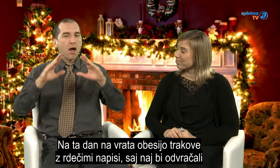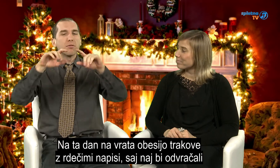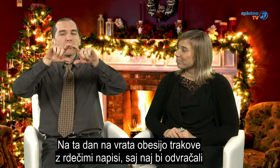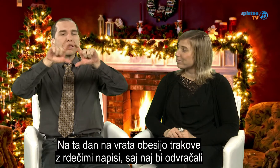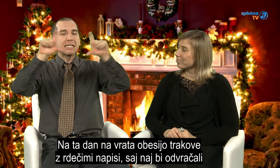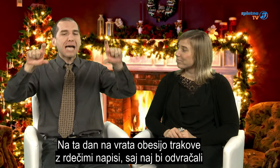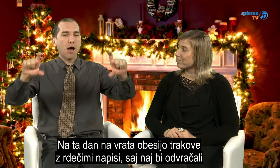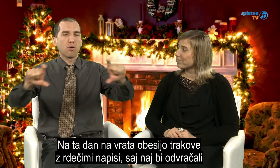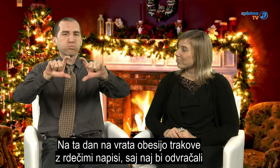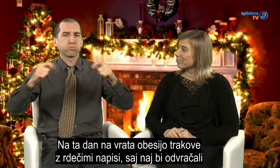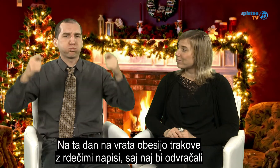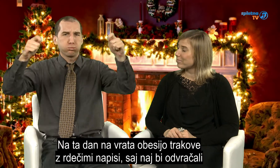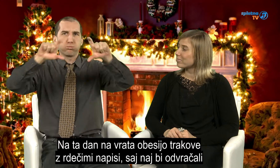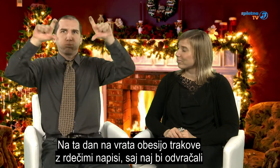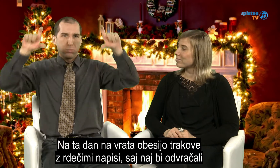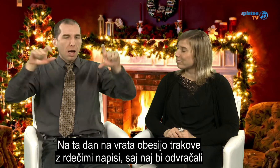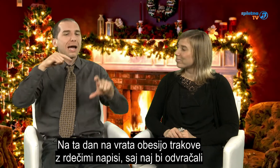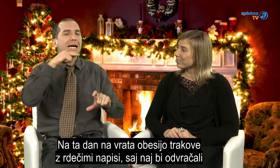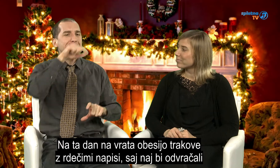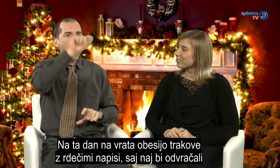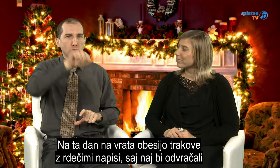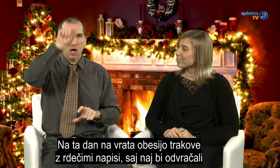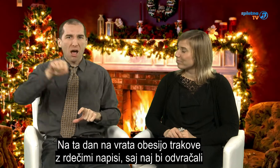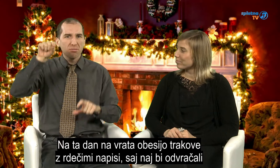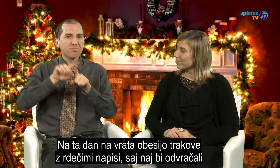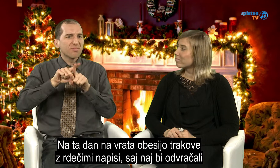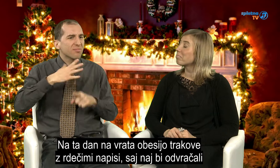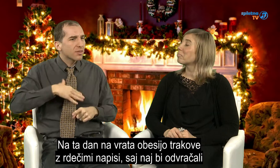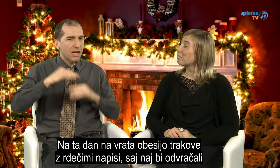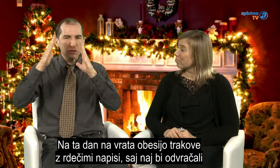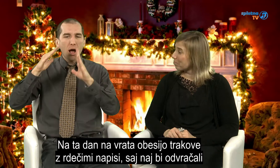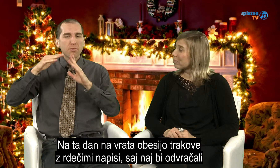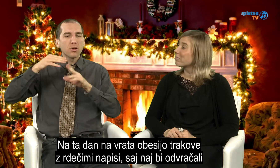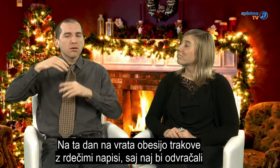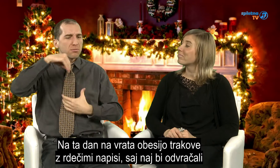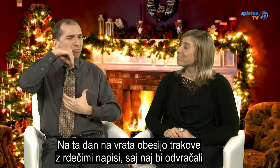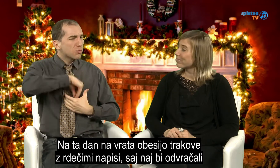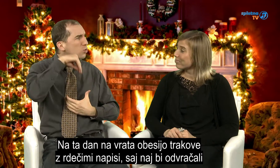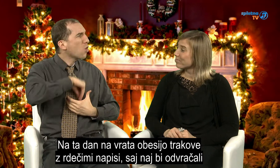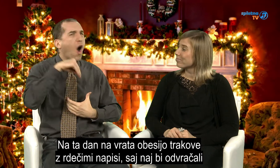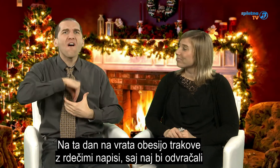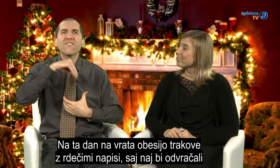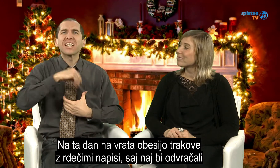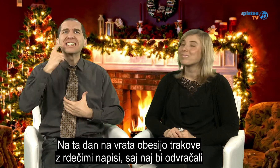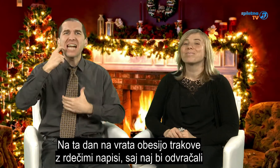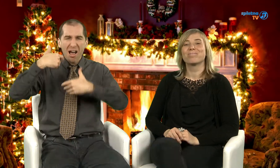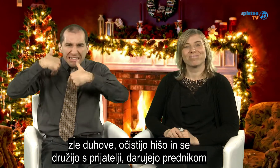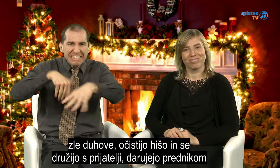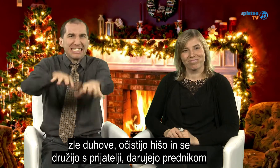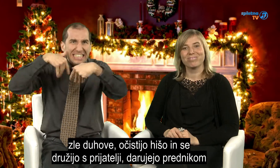Na ta dan na vrata obesijo trakove z rdečimi napisi, saj naj bi odvračali zle duhove. Očistijo hišo in se družijo